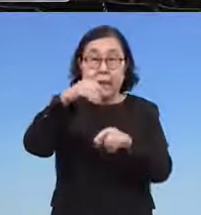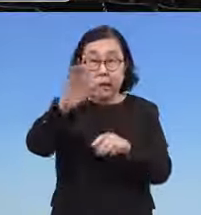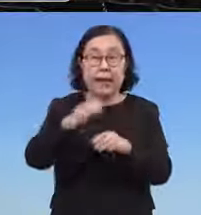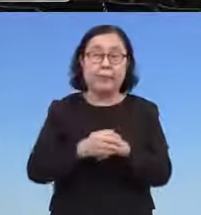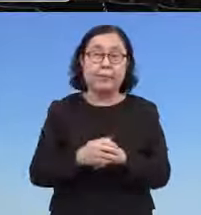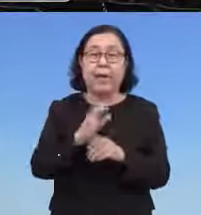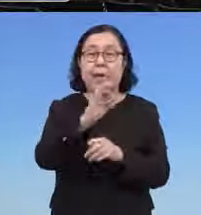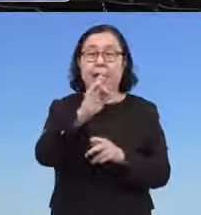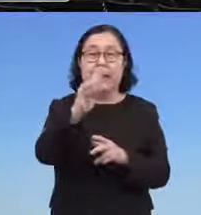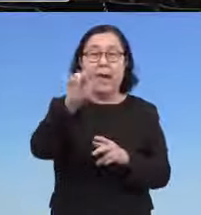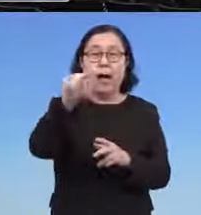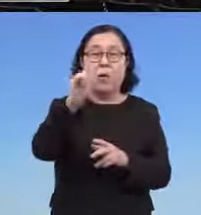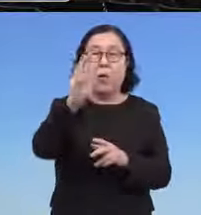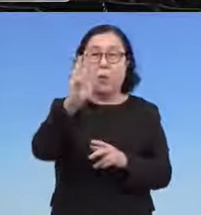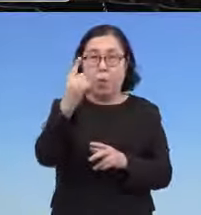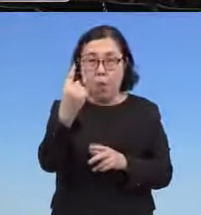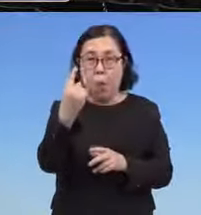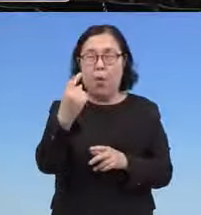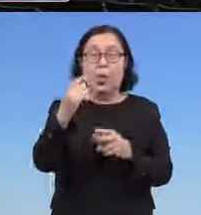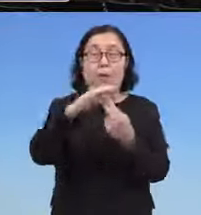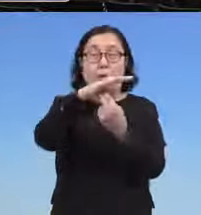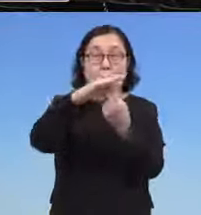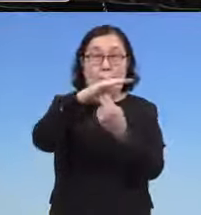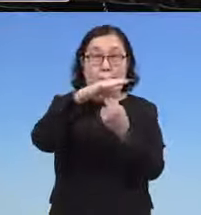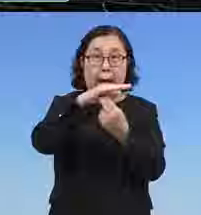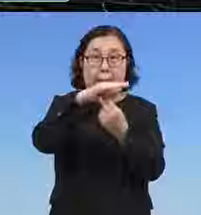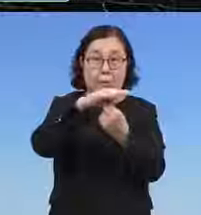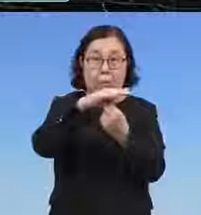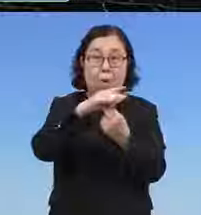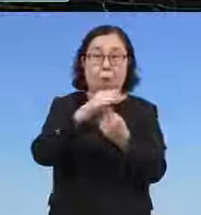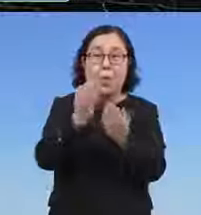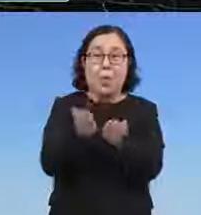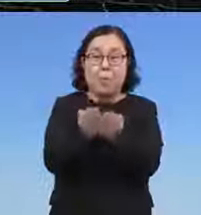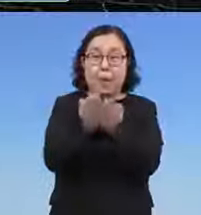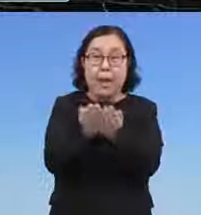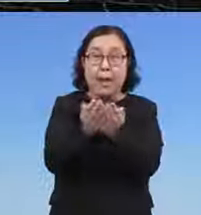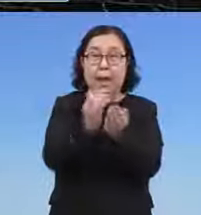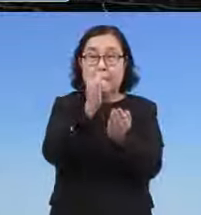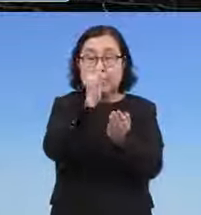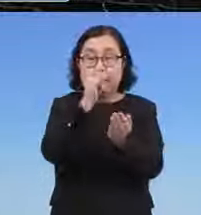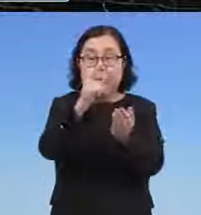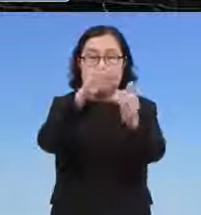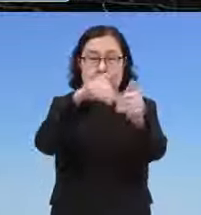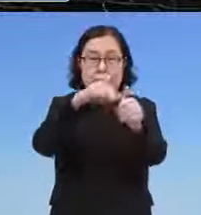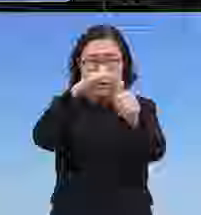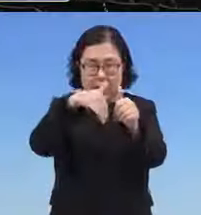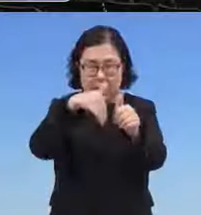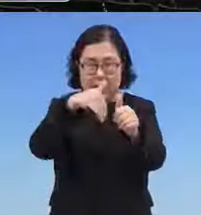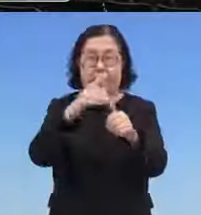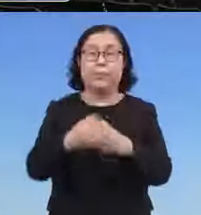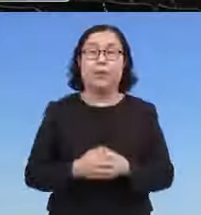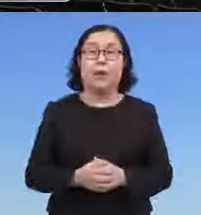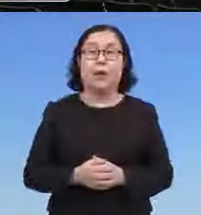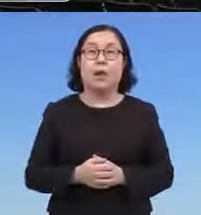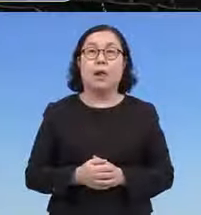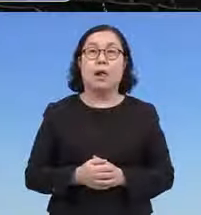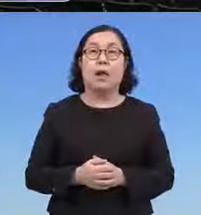더 가시다가 세베대의 아들 야고보와 그 형제 요한을 보시니 그들도 배에 있어 그물을 깁는데 곧